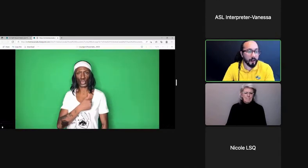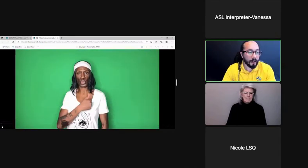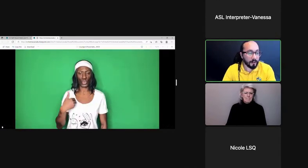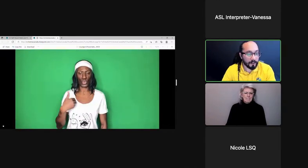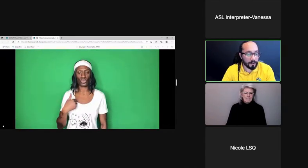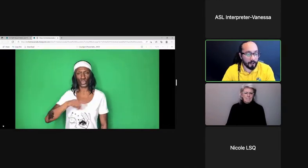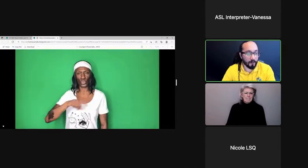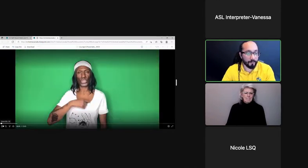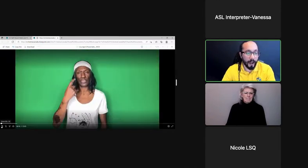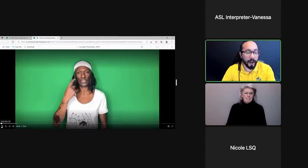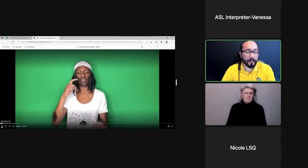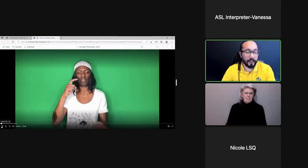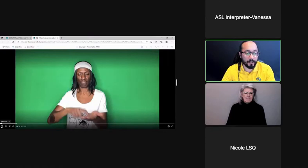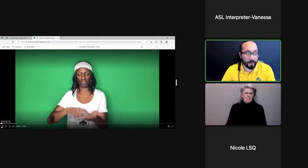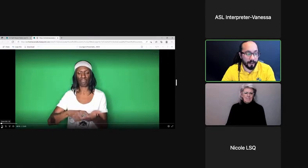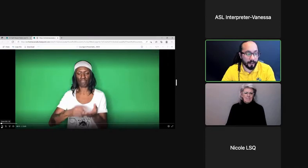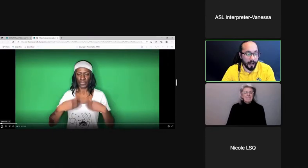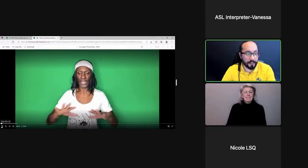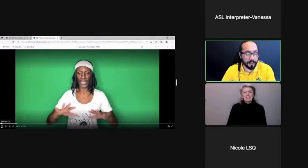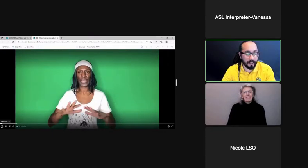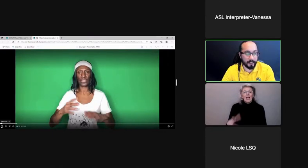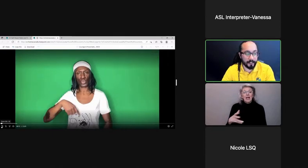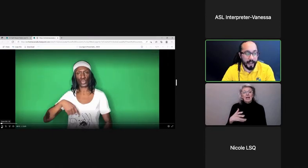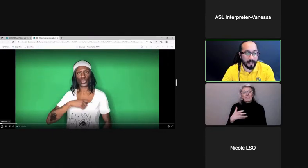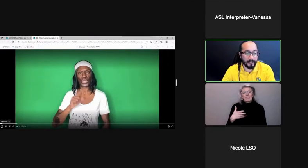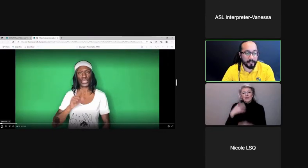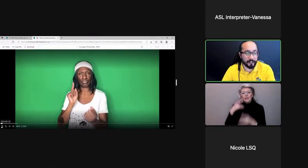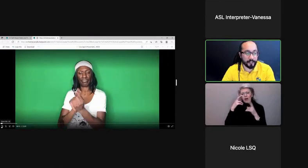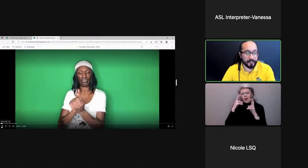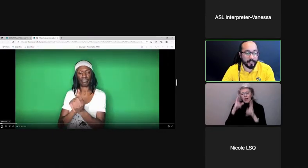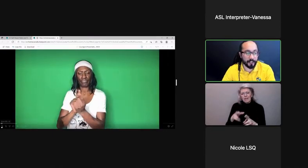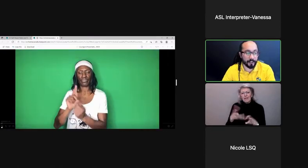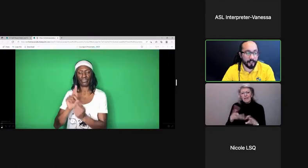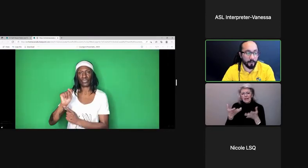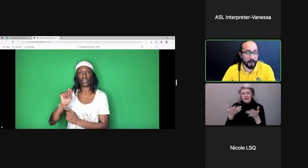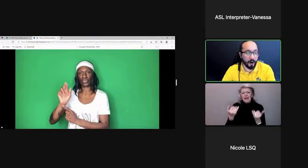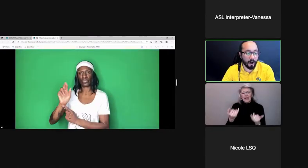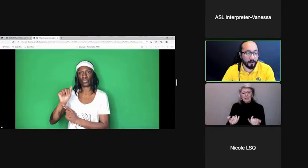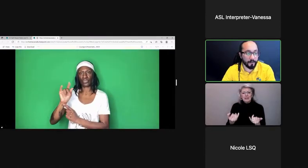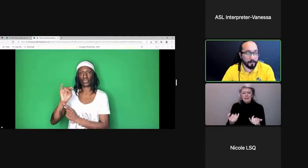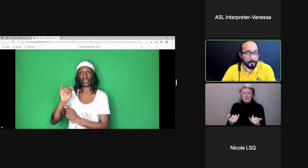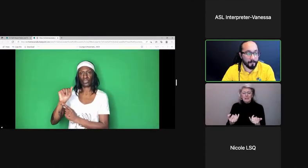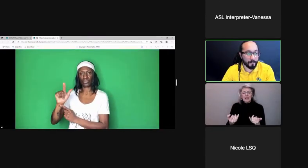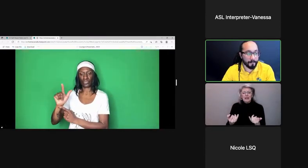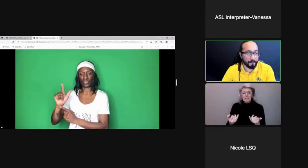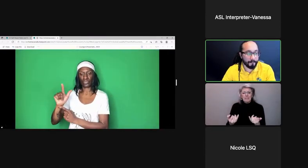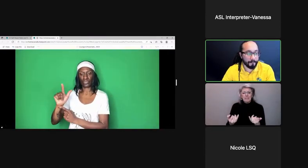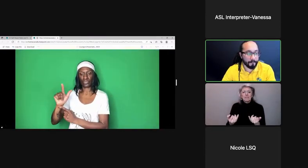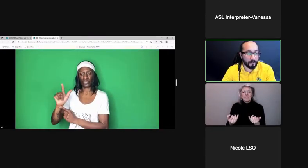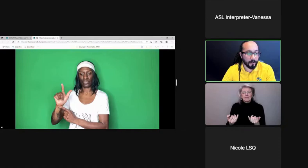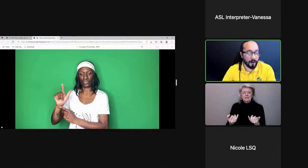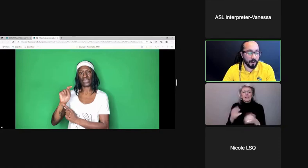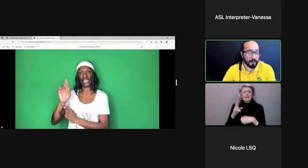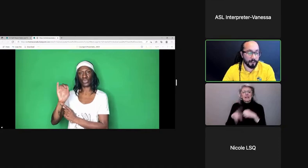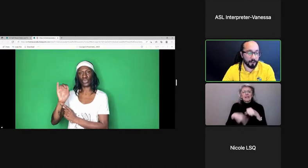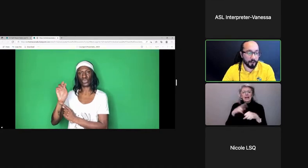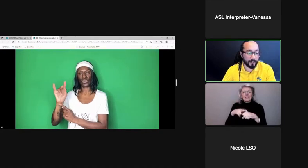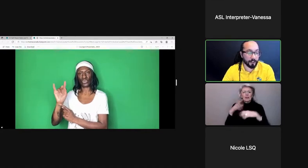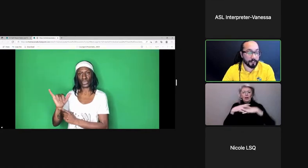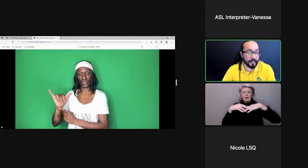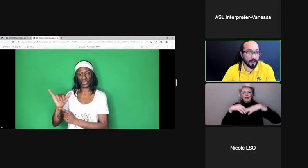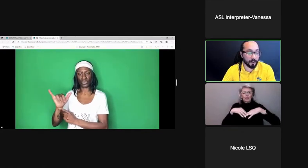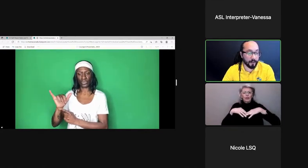Alors, je vous remercie. Alors, je voudrais reconnaître les nations autochtones